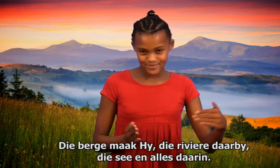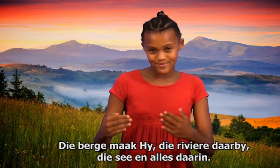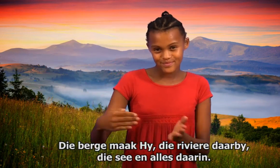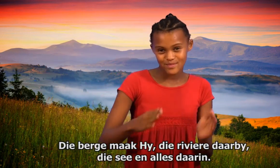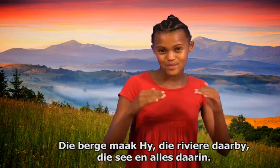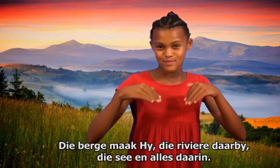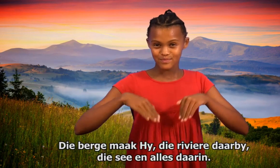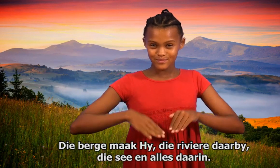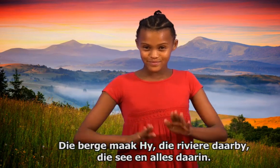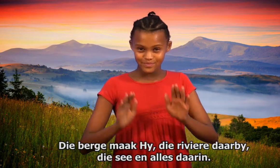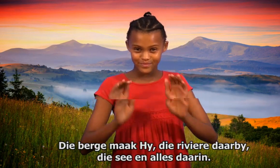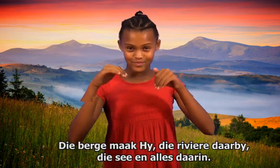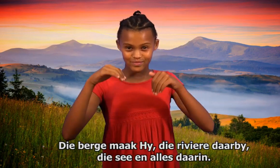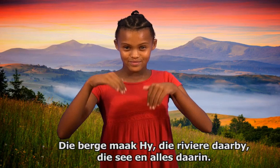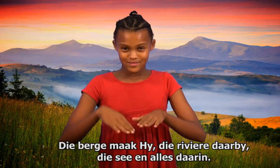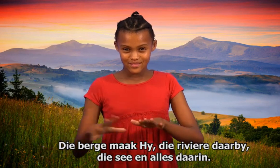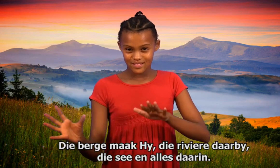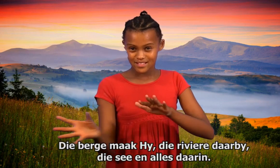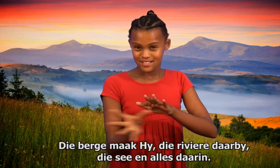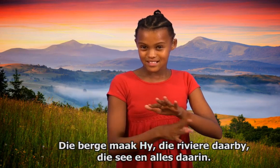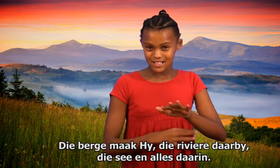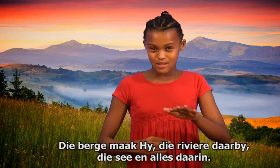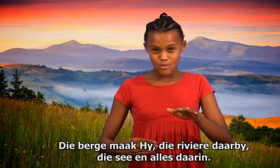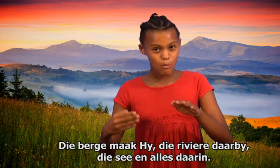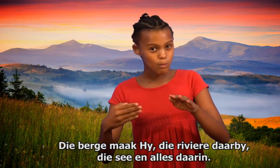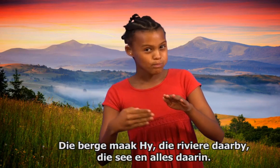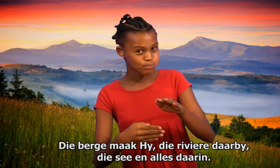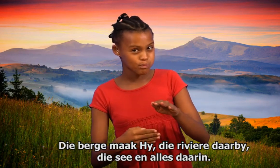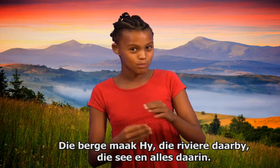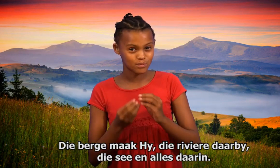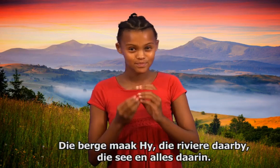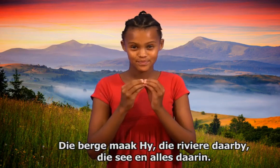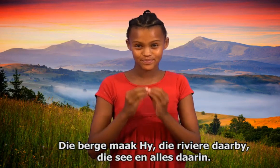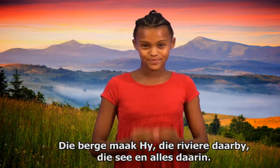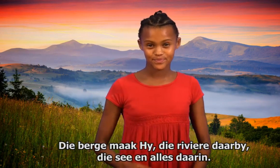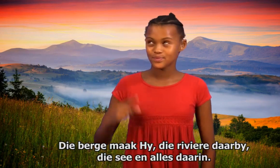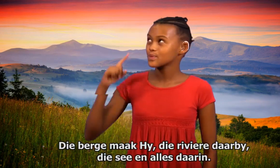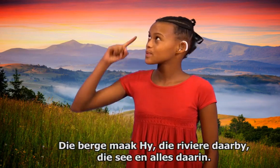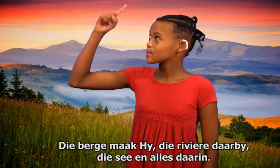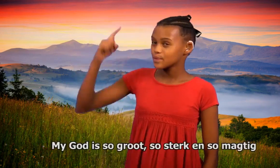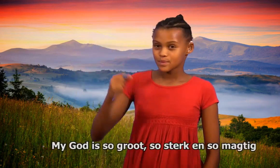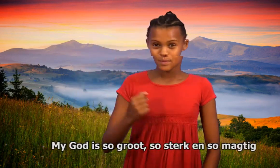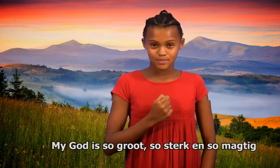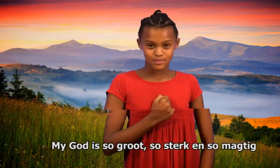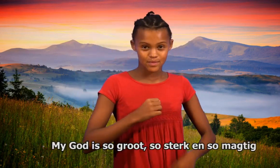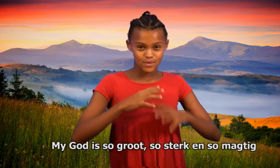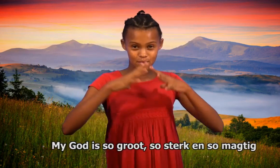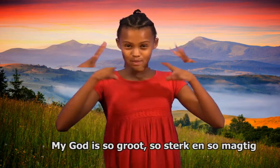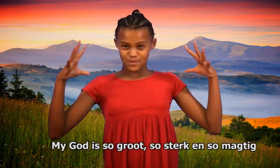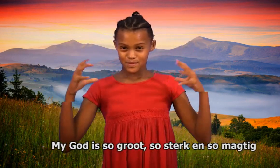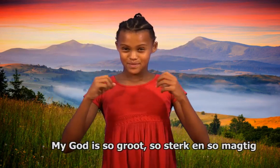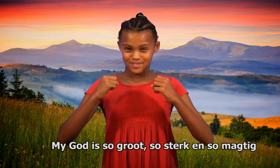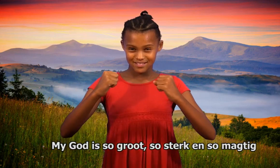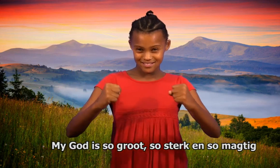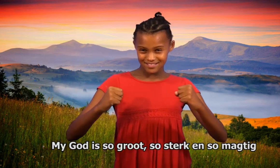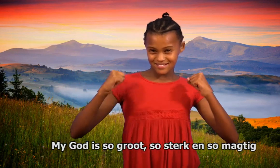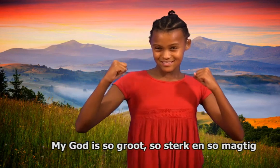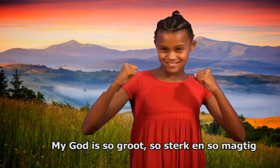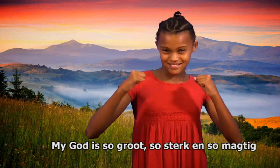diere daarby, die see en alles daarin. My God is so groot, so sterk en so machtig,